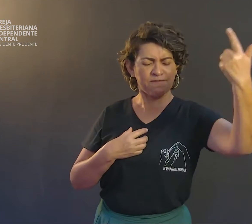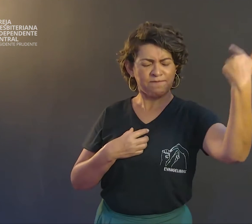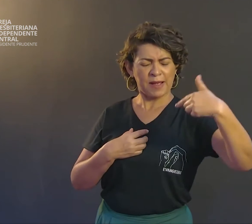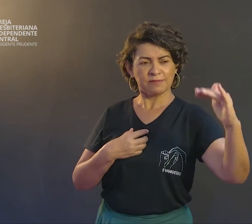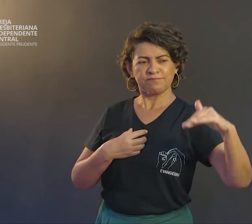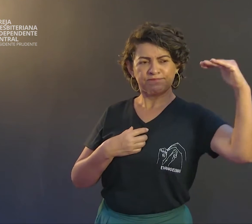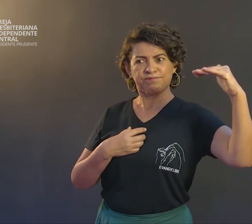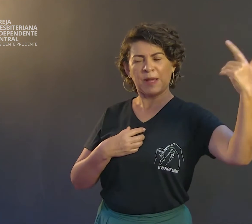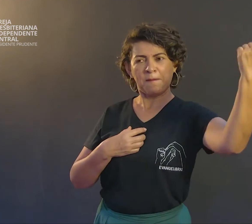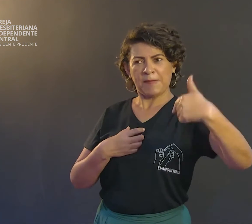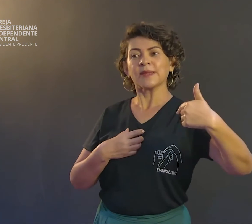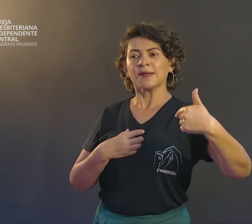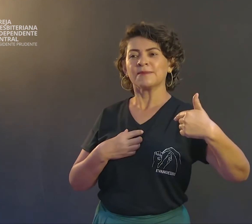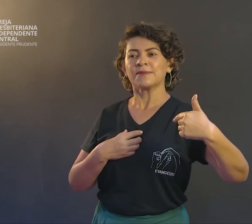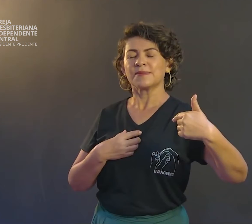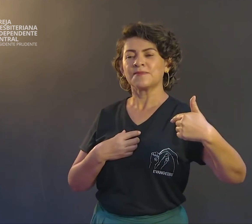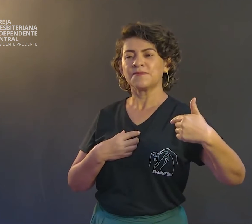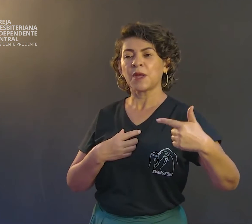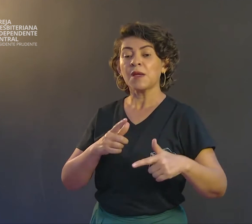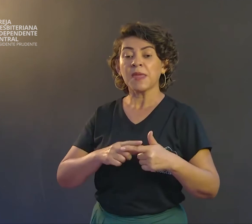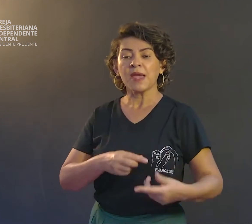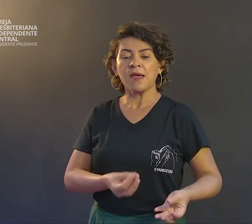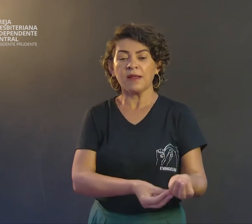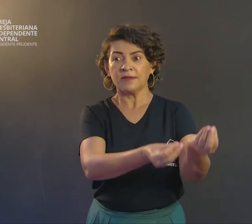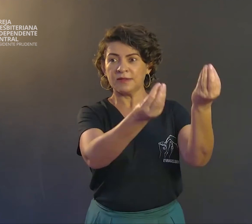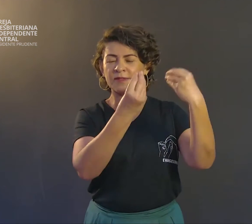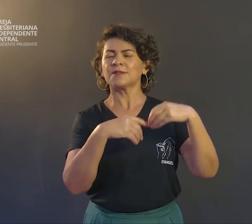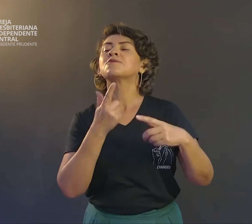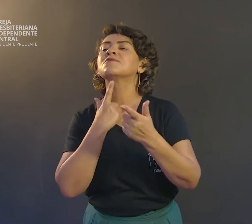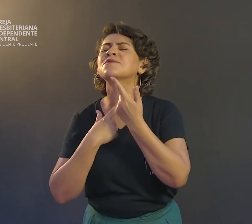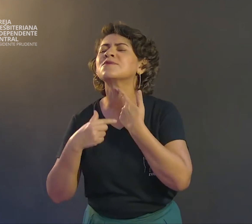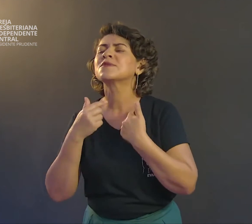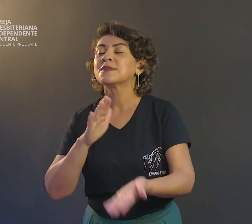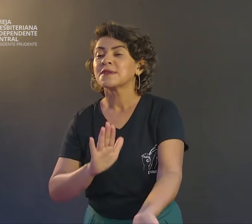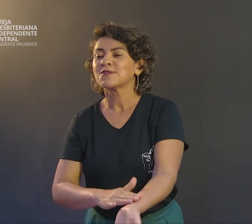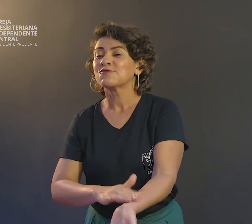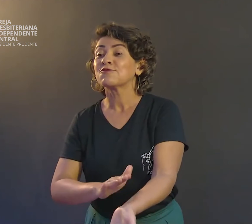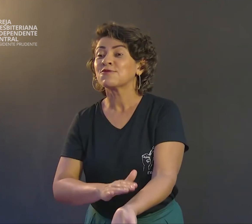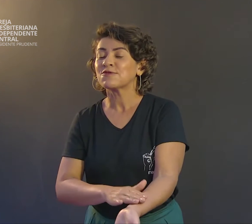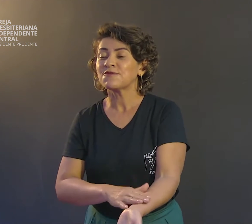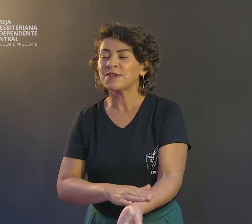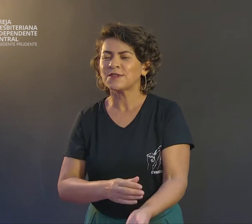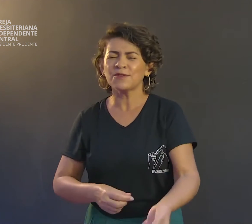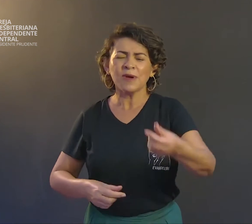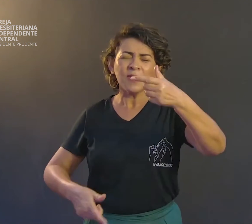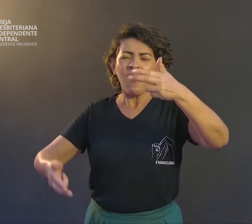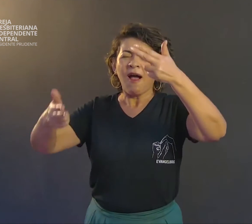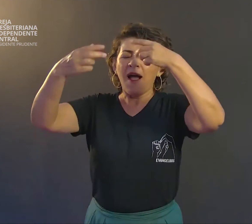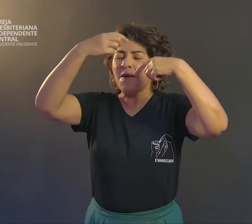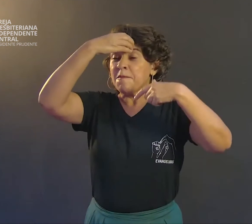São eles que promovem vícios, que aprisionam a mente no pecado, que escravizam e obstinam